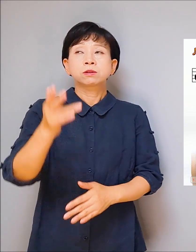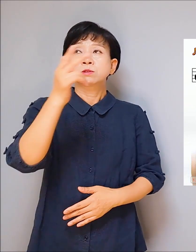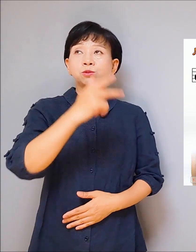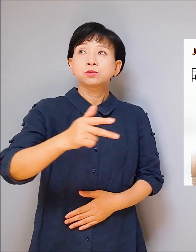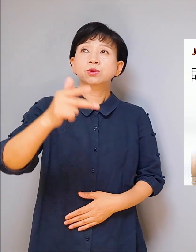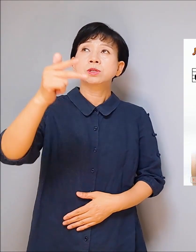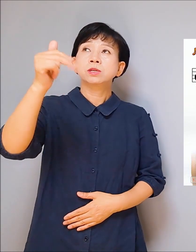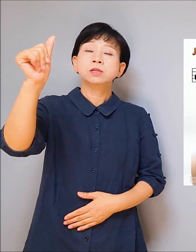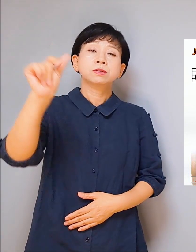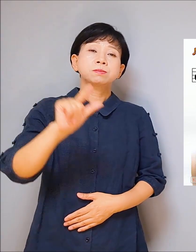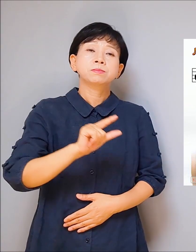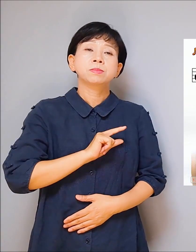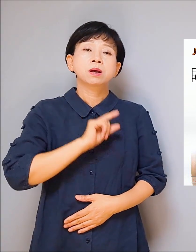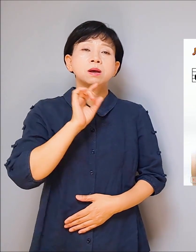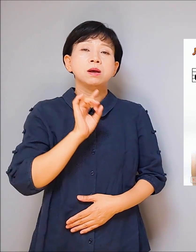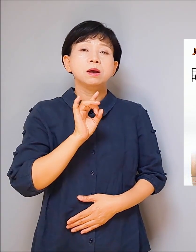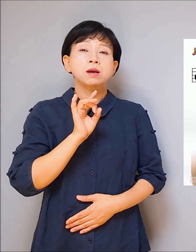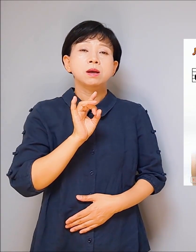없네. 주